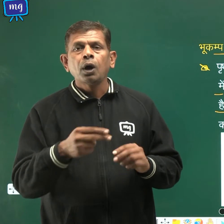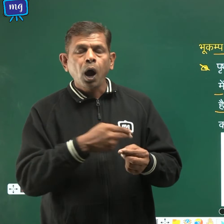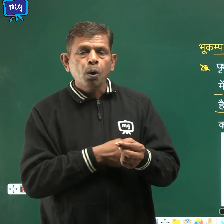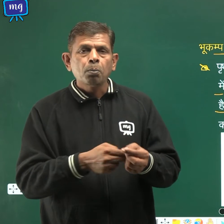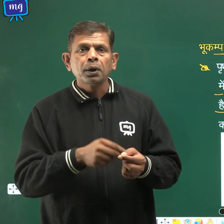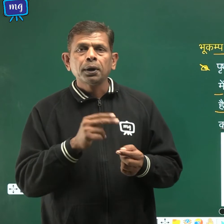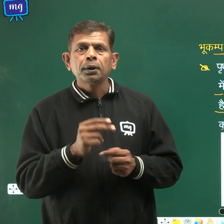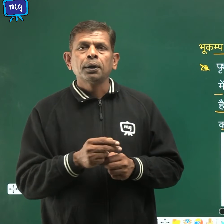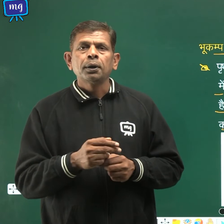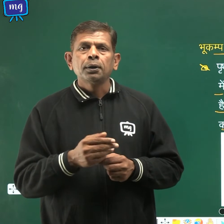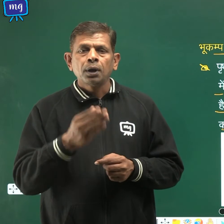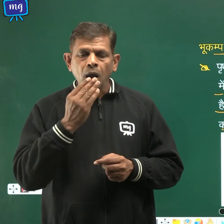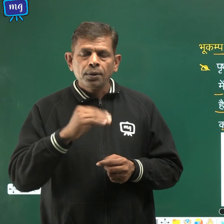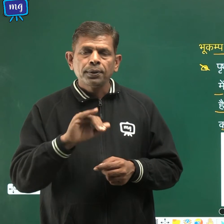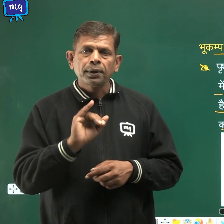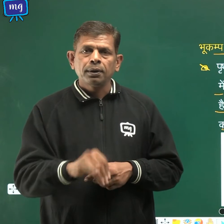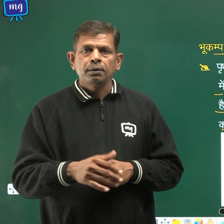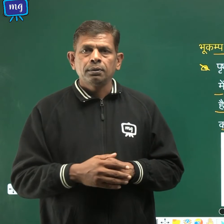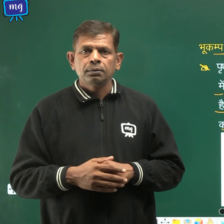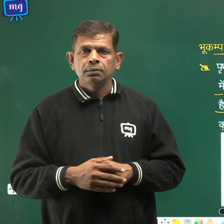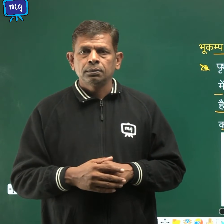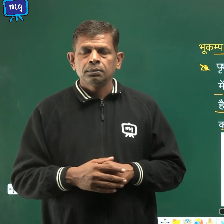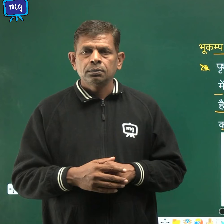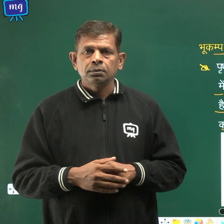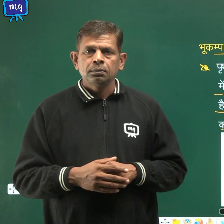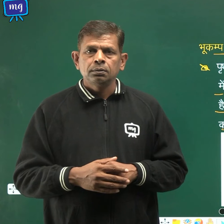भूपर्पटी कहते हैं।